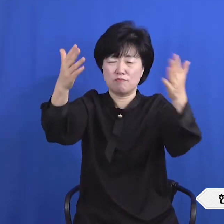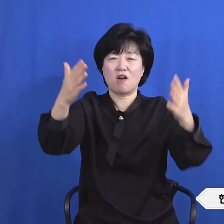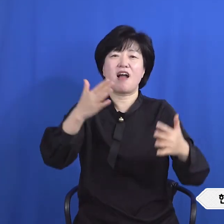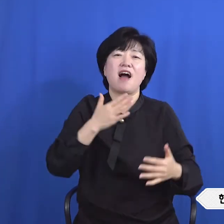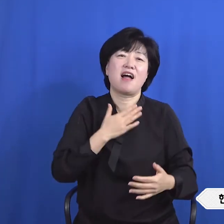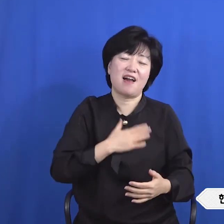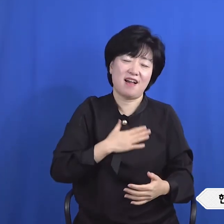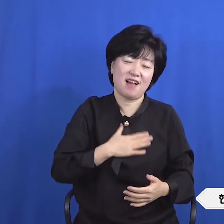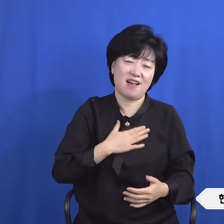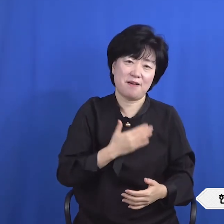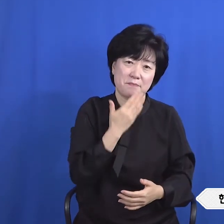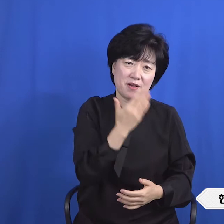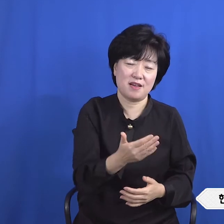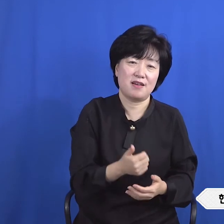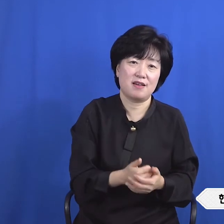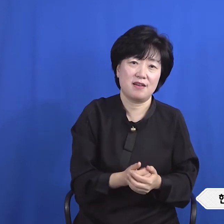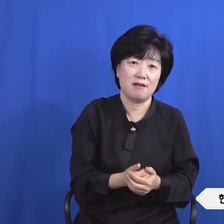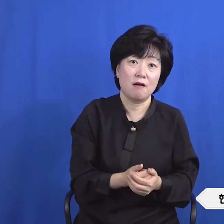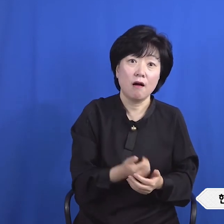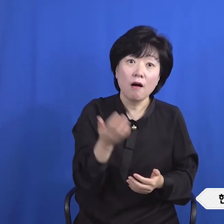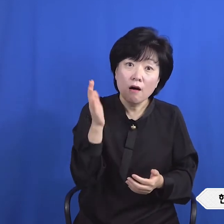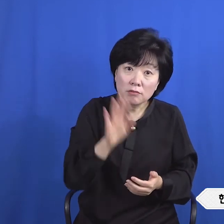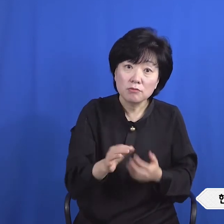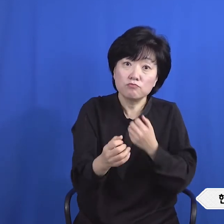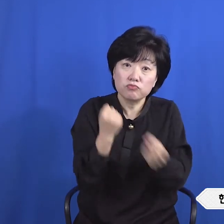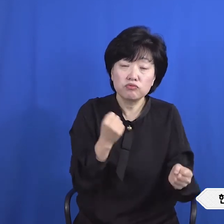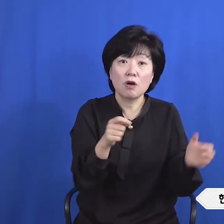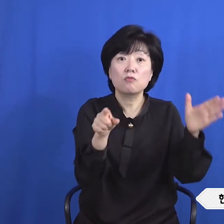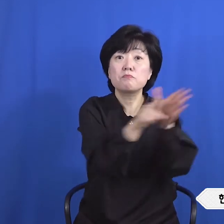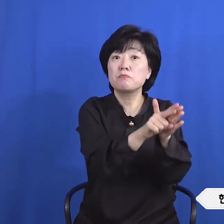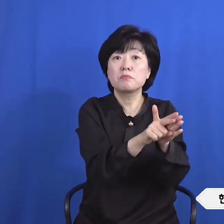그런데도 하나님을 안 믿는 사람들은 왜 안 믿지요?